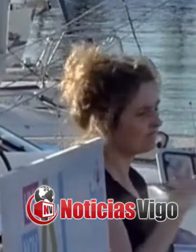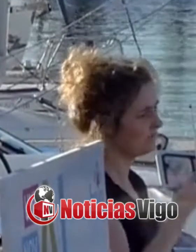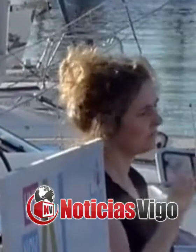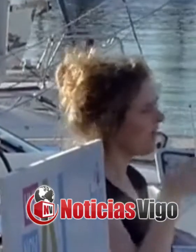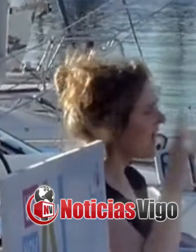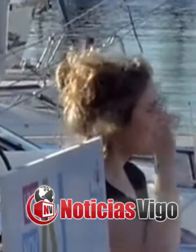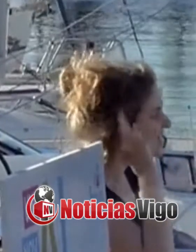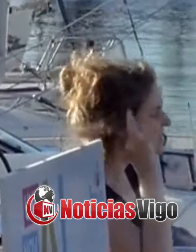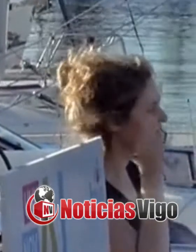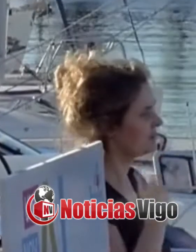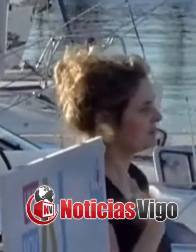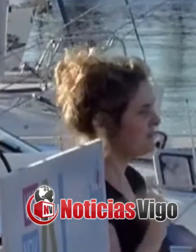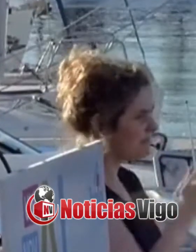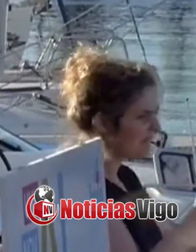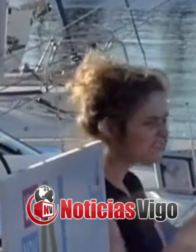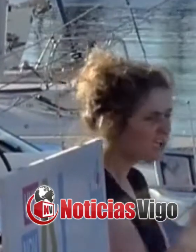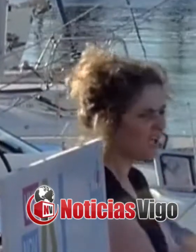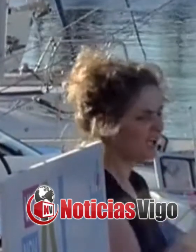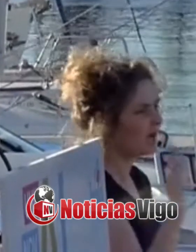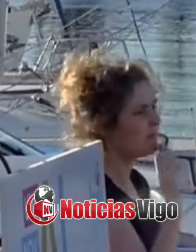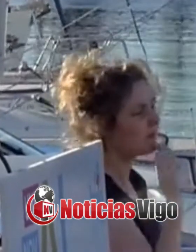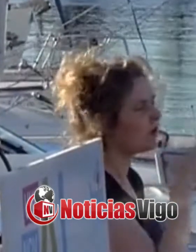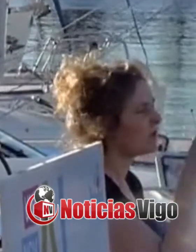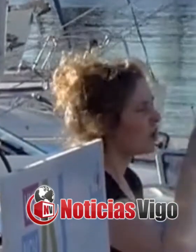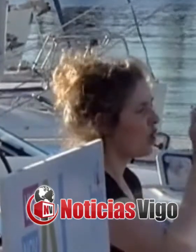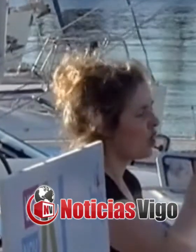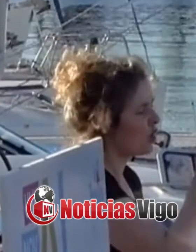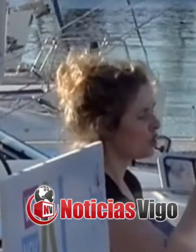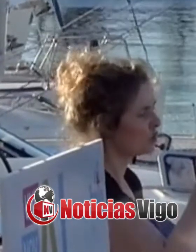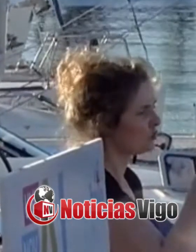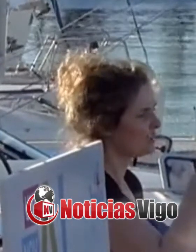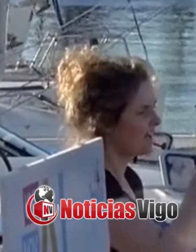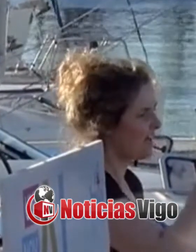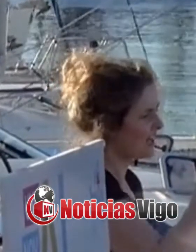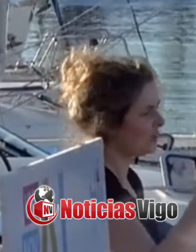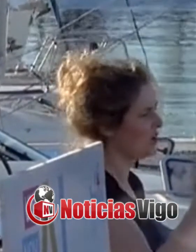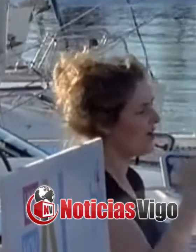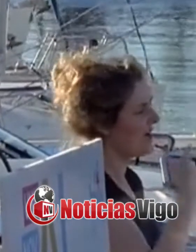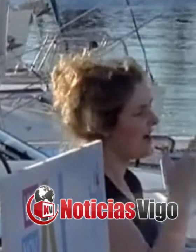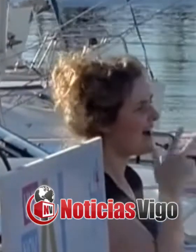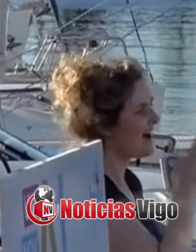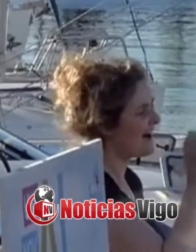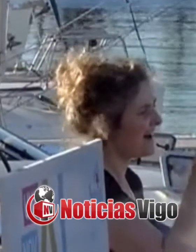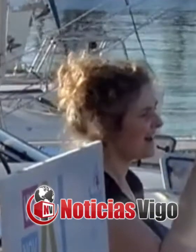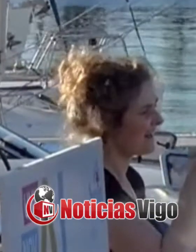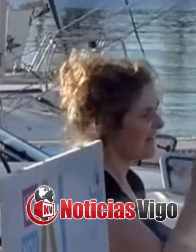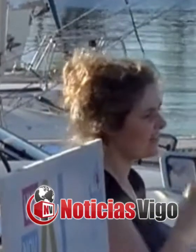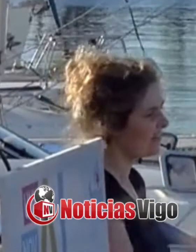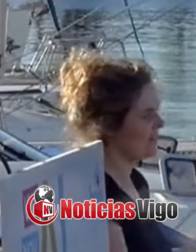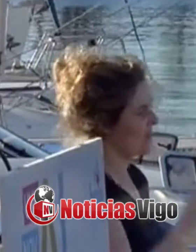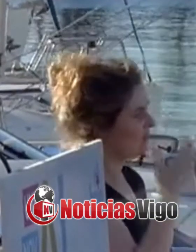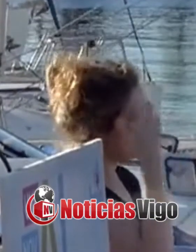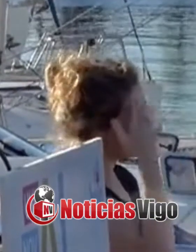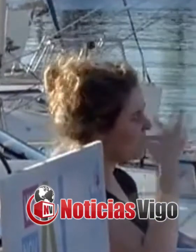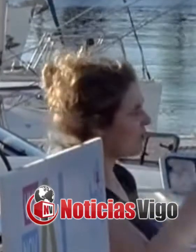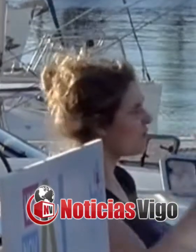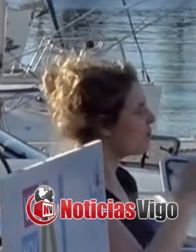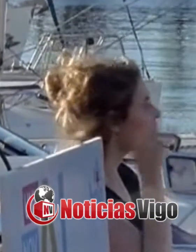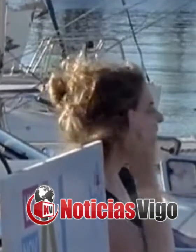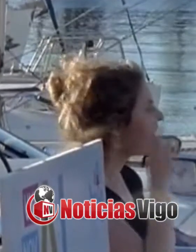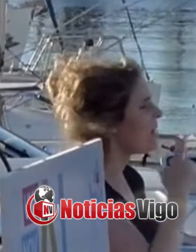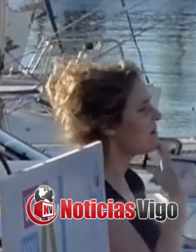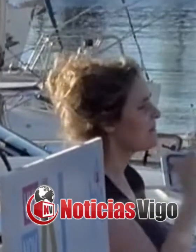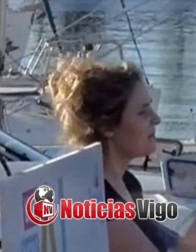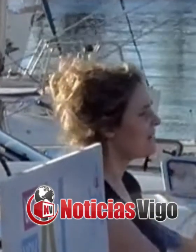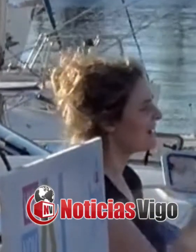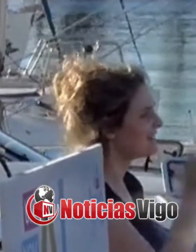as mulleres perseguidas como Rosario Hernández Diéguez, a Calesa, unha moza de